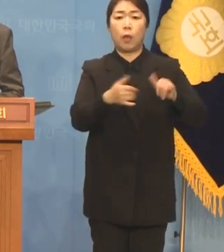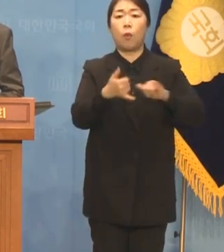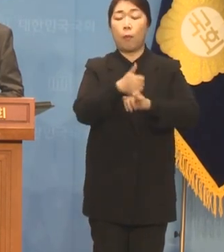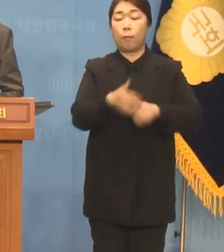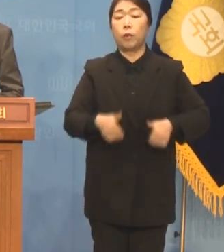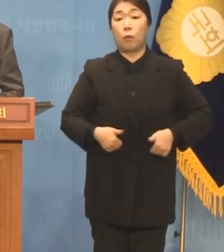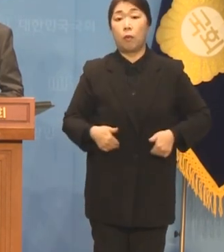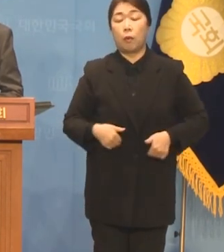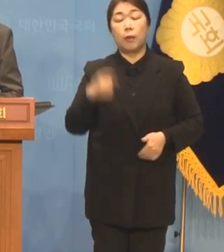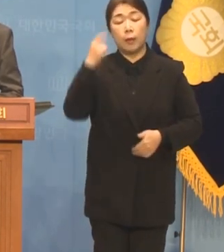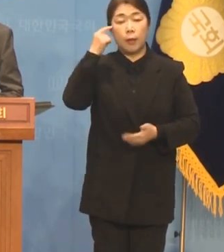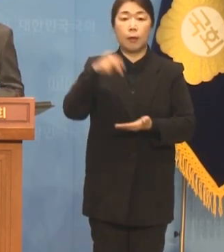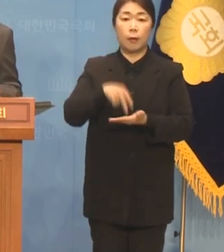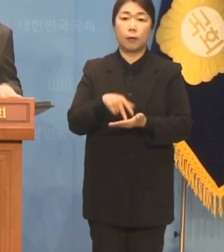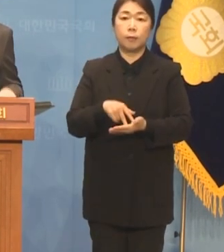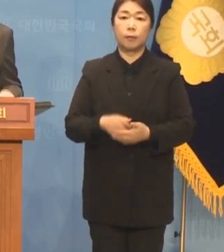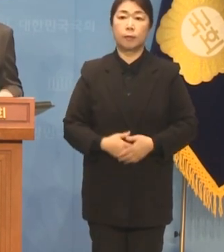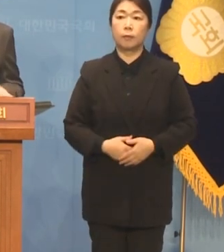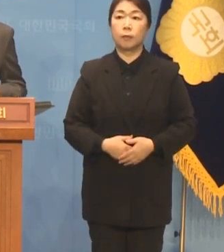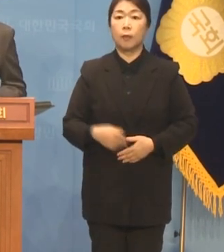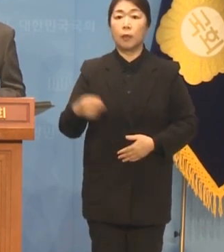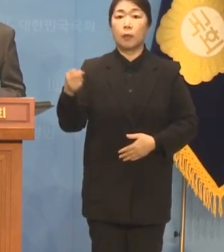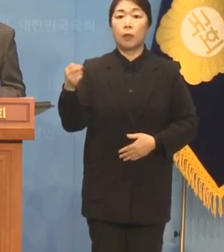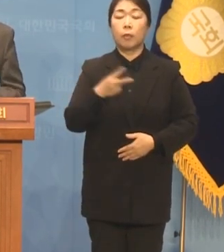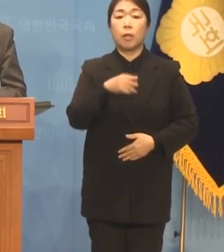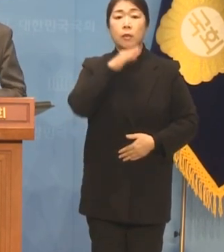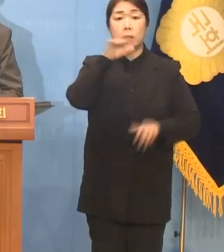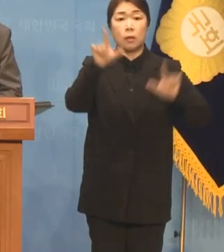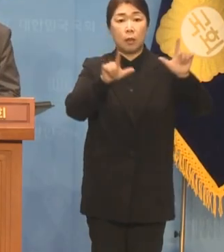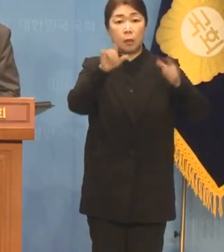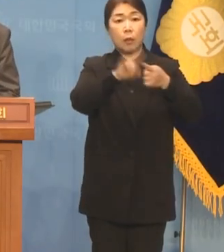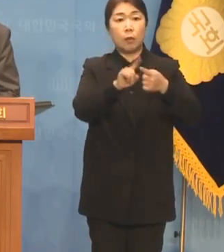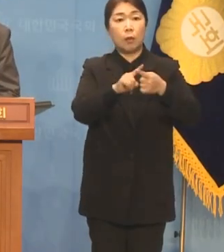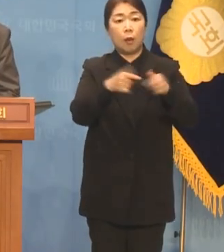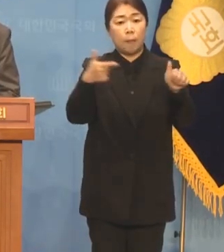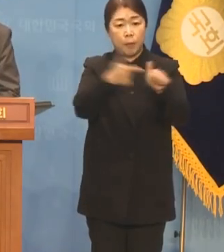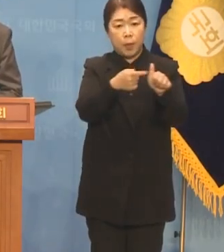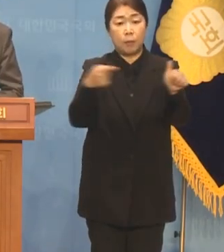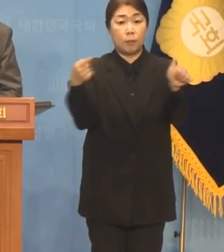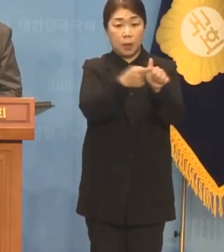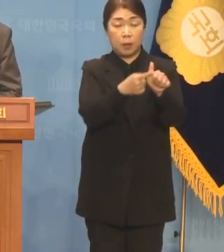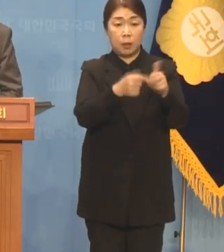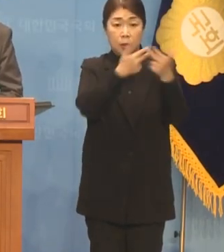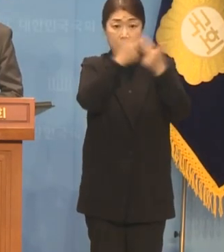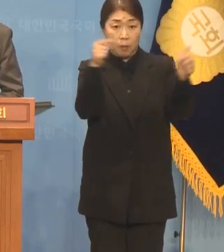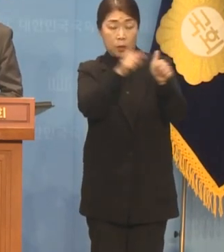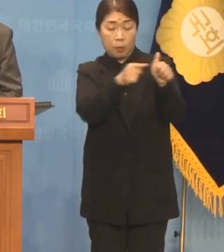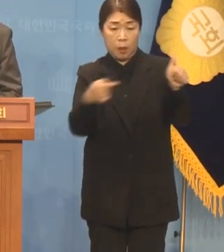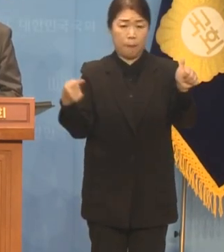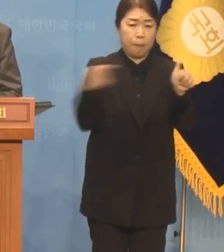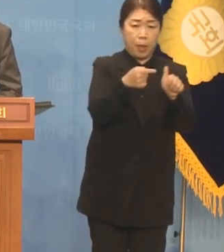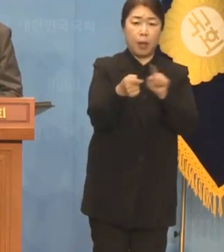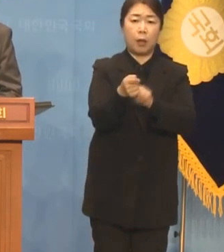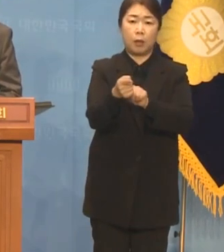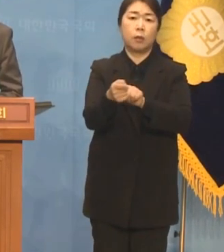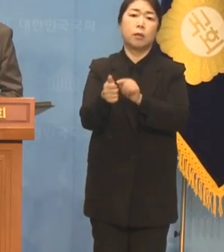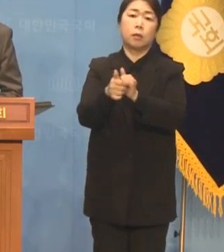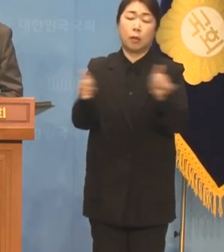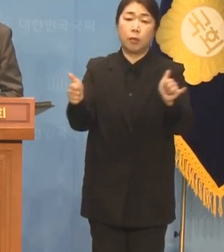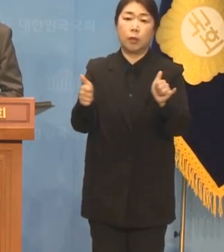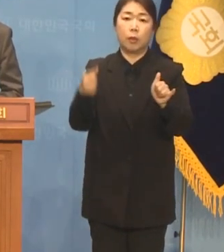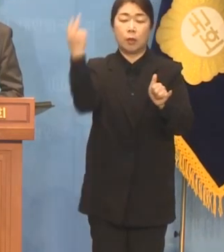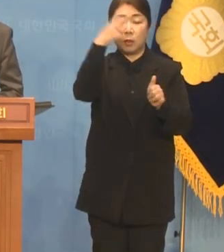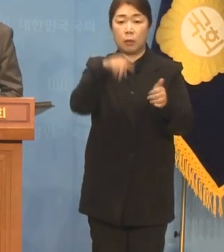이렇게 저희들은 보고 있습니다. 다시 한번 신상에 대한 공개 재심의